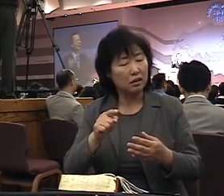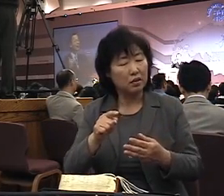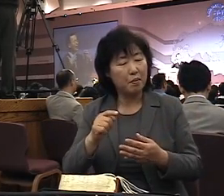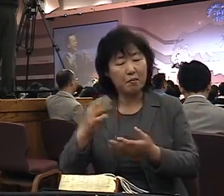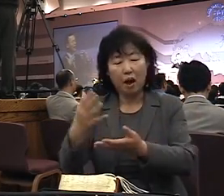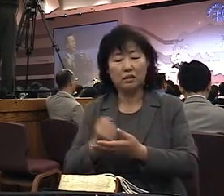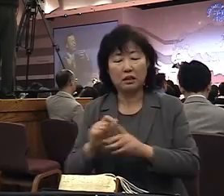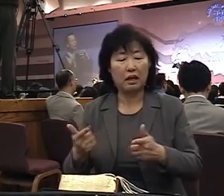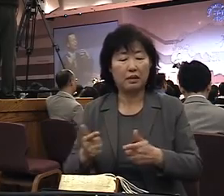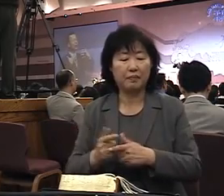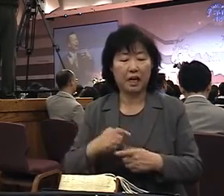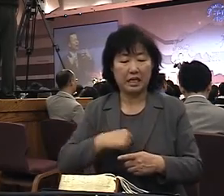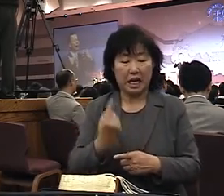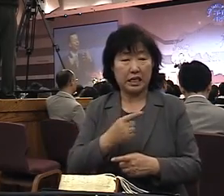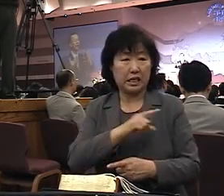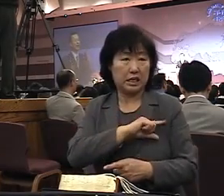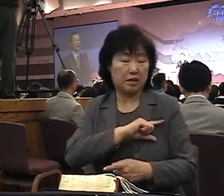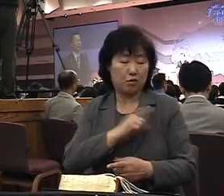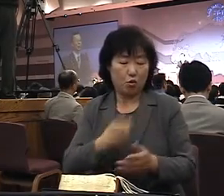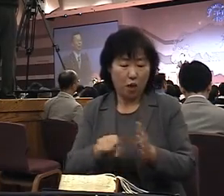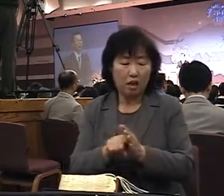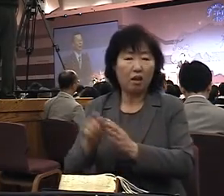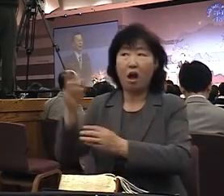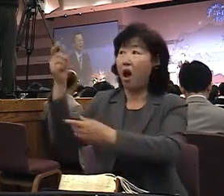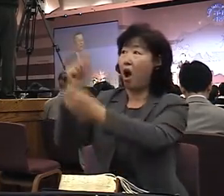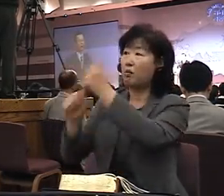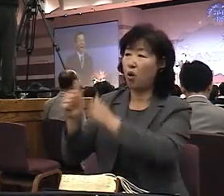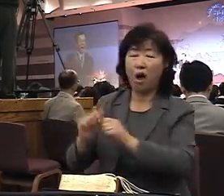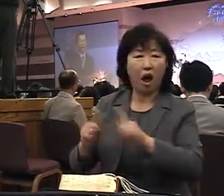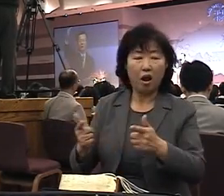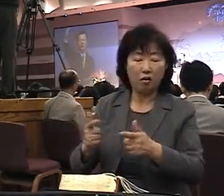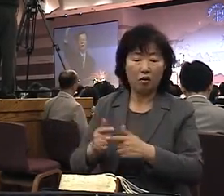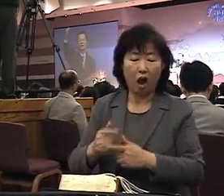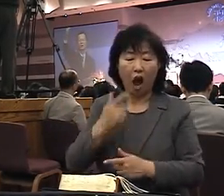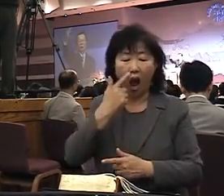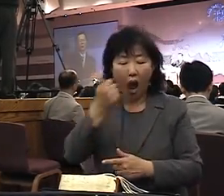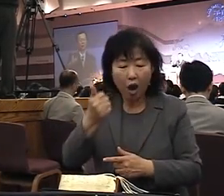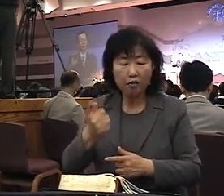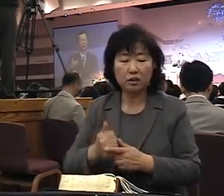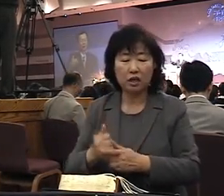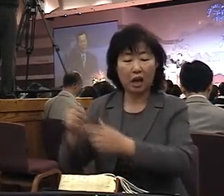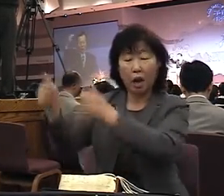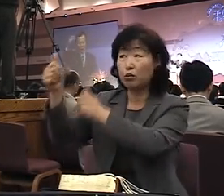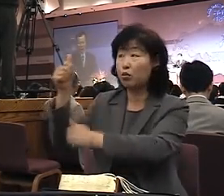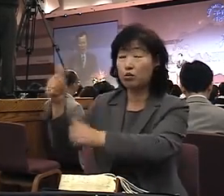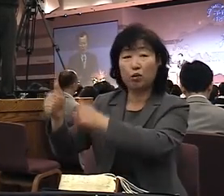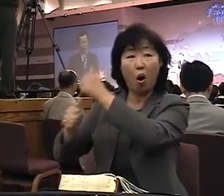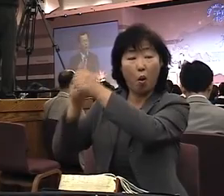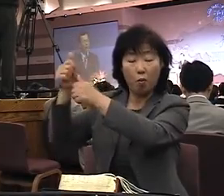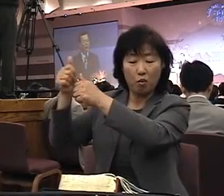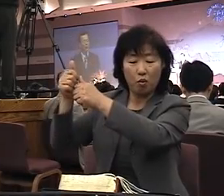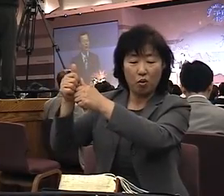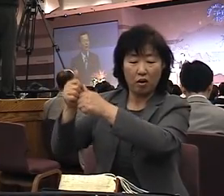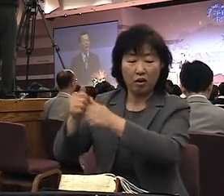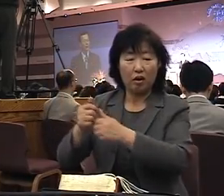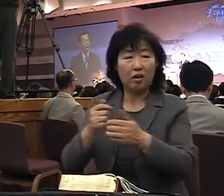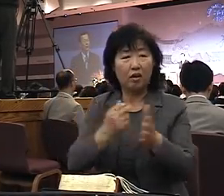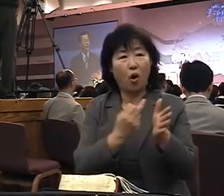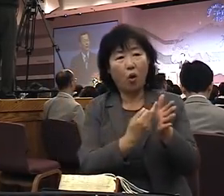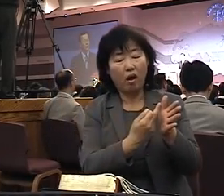오나니 자기의 이름을 위한 가문이 아니고 이 아버지 가문, 형의 가문을